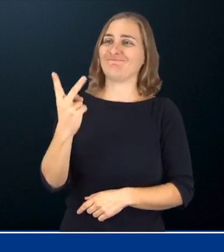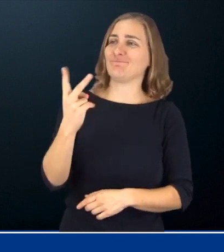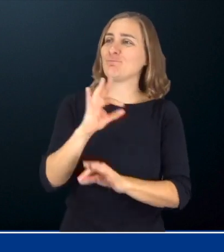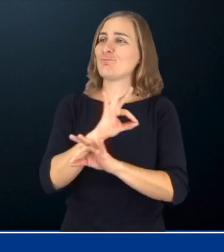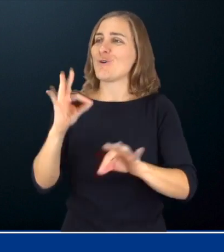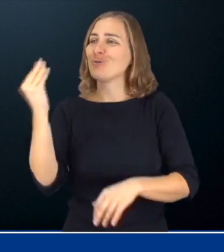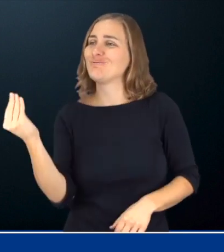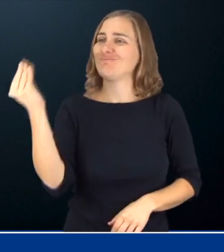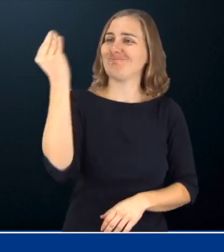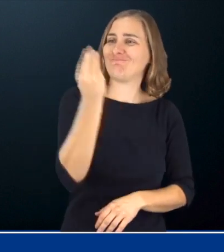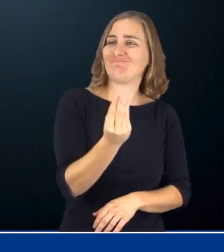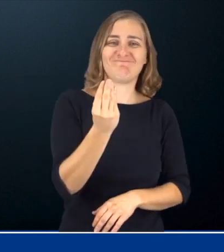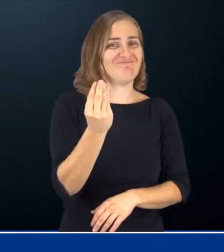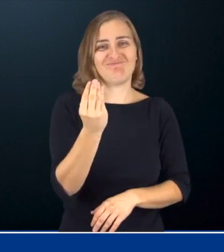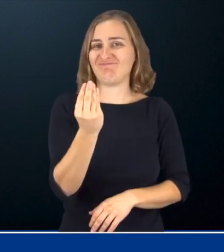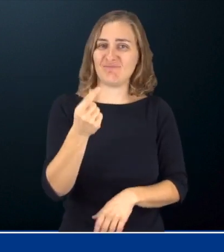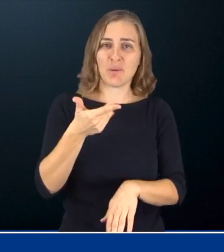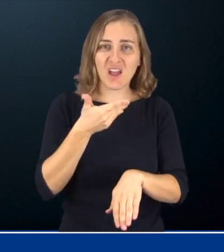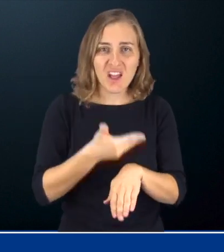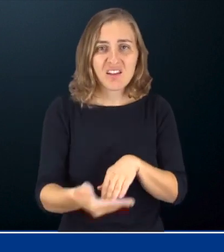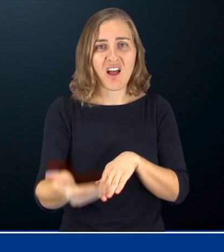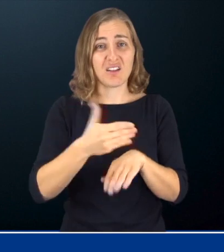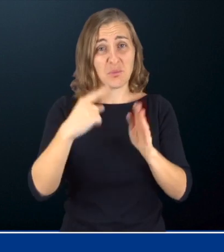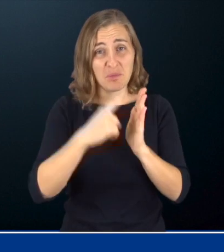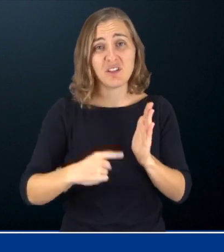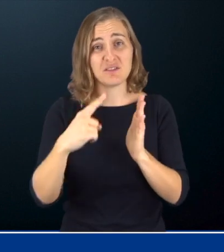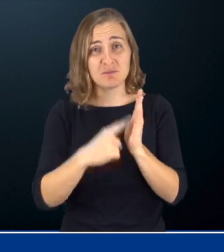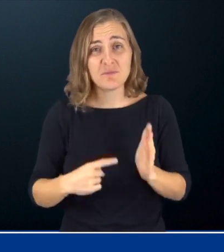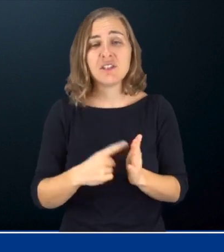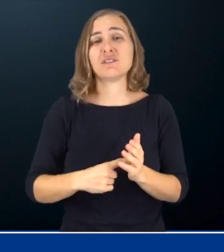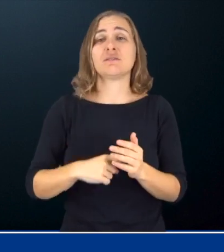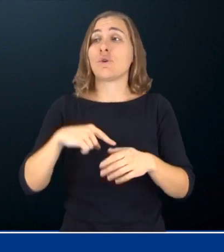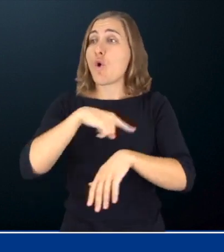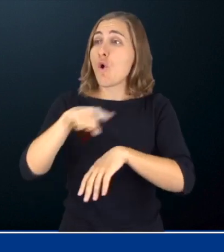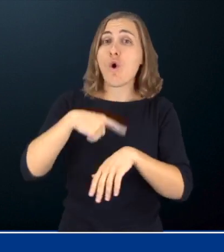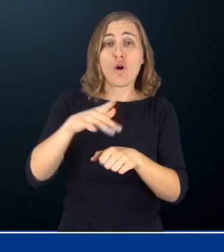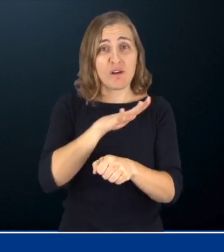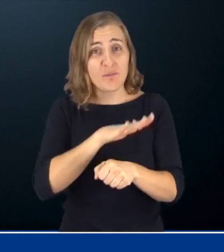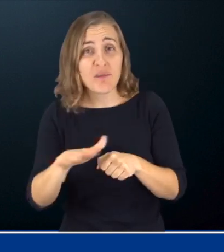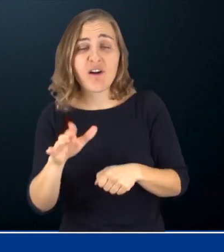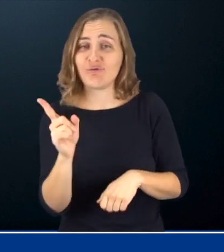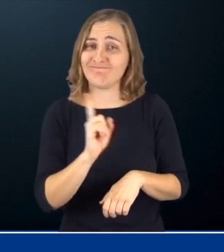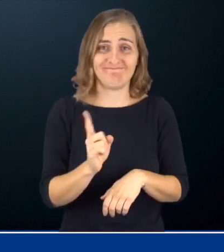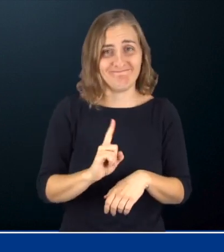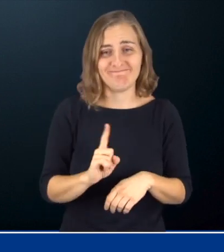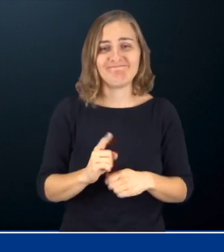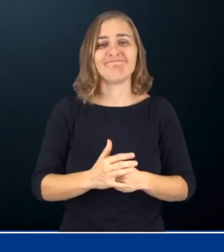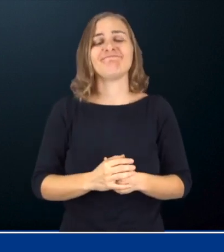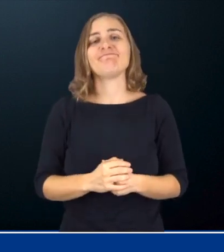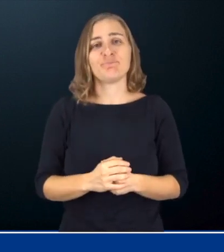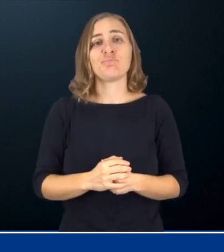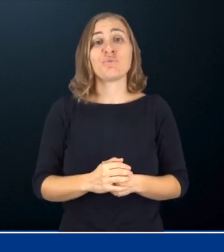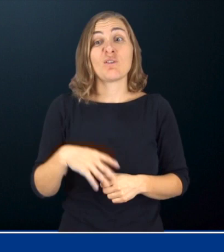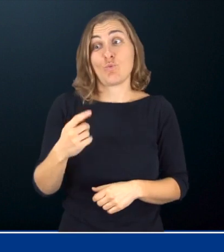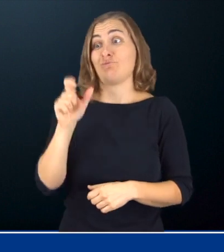alunni e le alunne con disabilità sono lasciate all'inizio della scuola senza supporto, e questa mancanza continua per mesi, oppure per